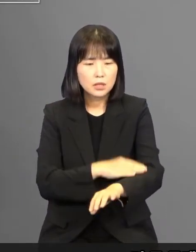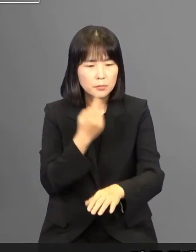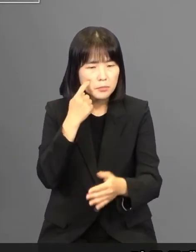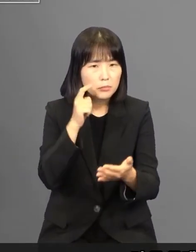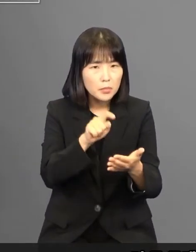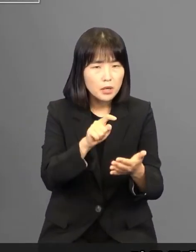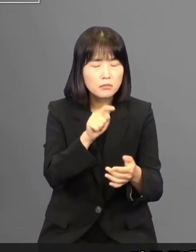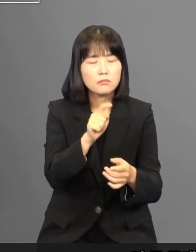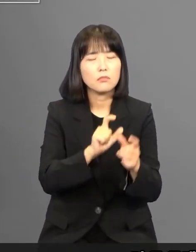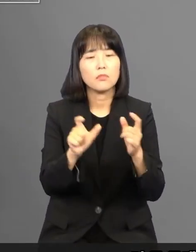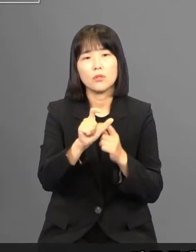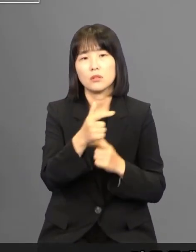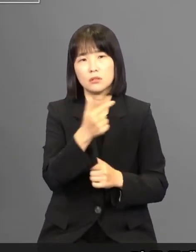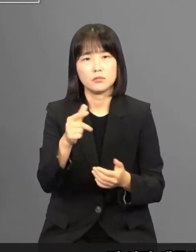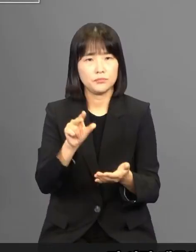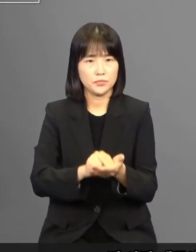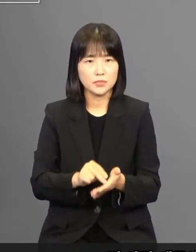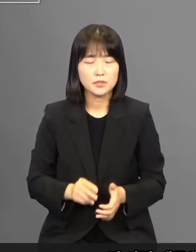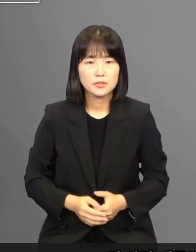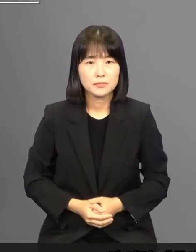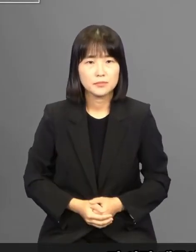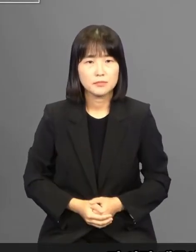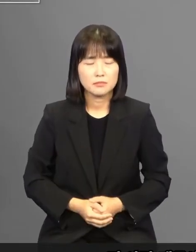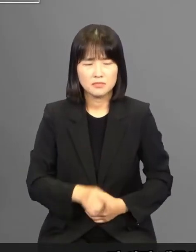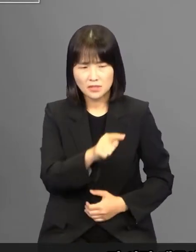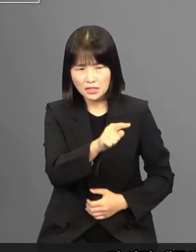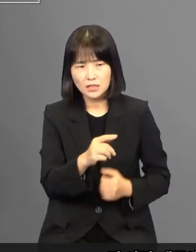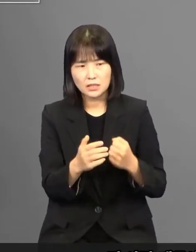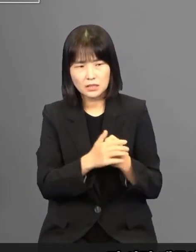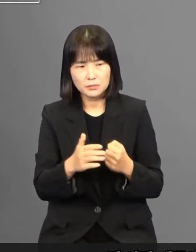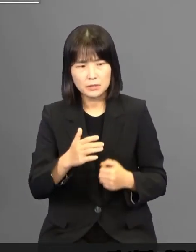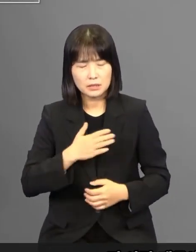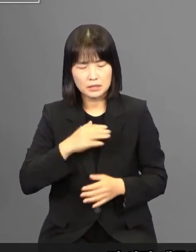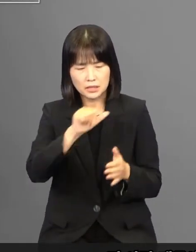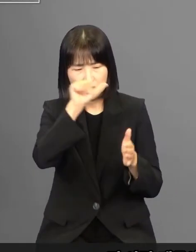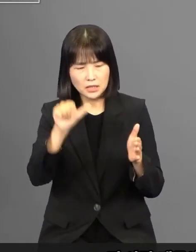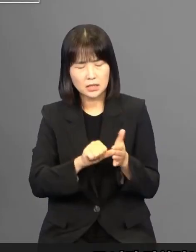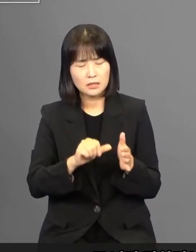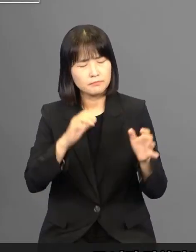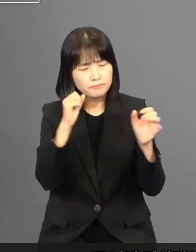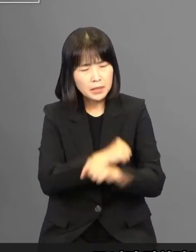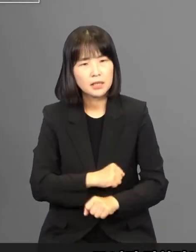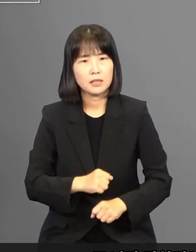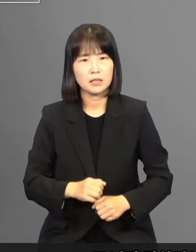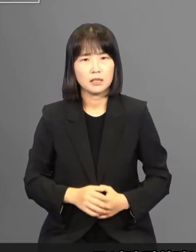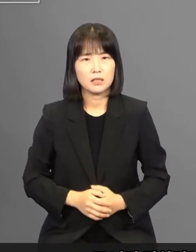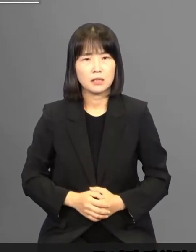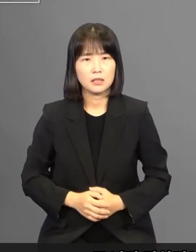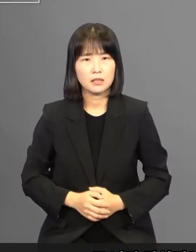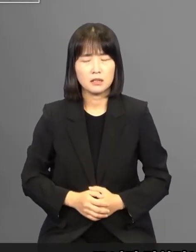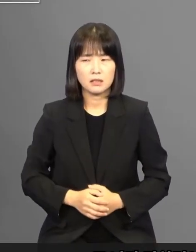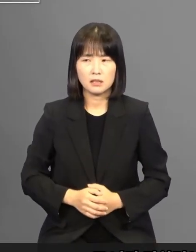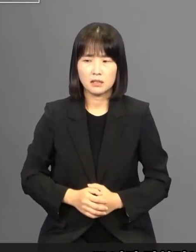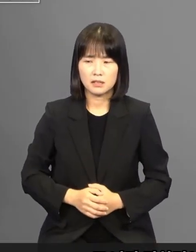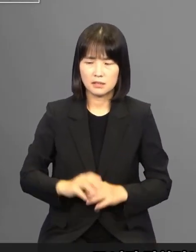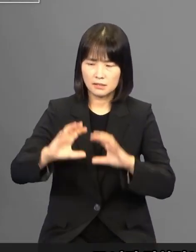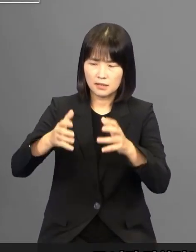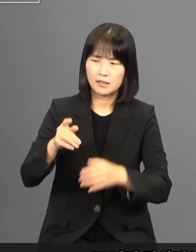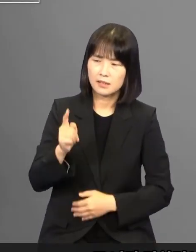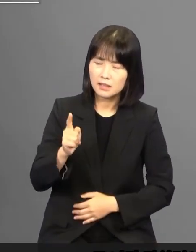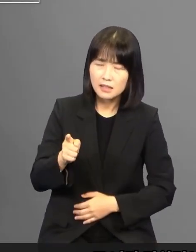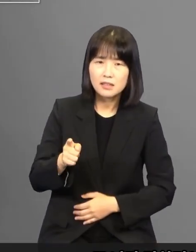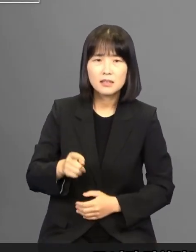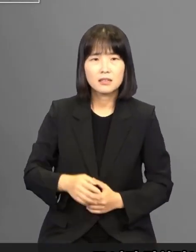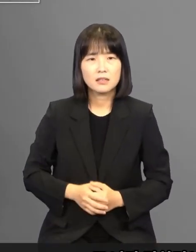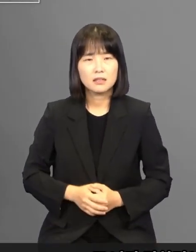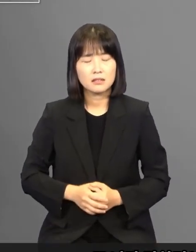문제가 있을 수 있습니다. 저 사람 때문에 내 인생이 저렇게 됐어. 또 나라 탓하면서 또